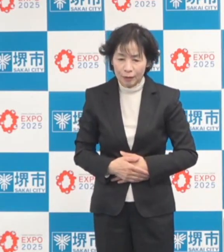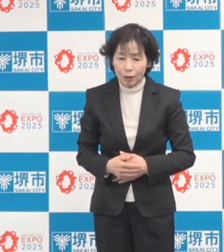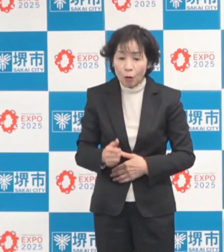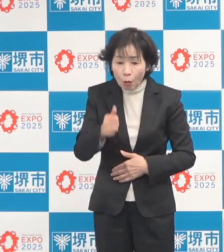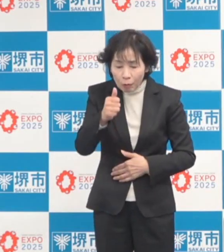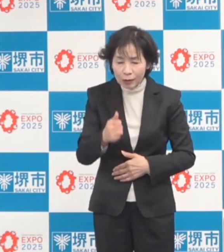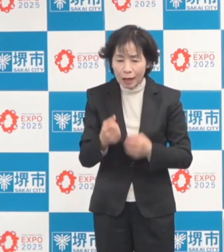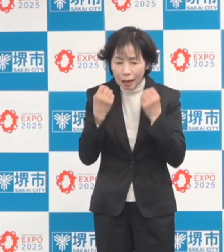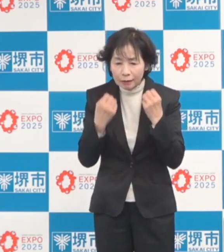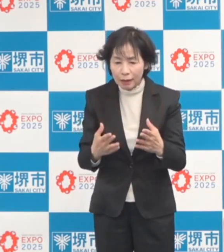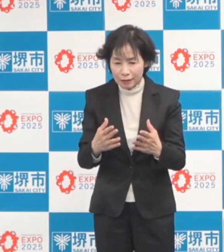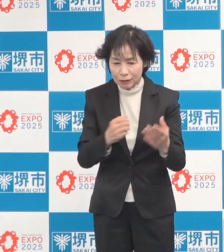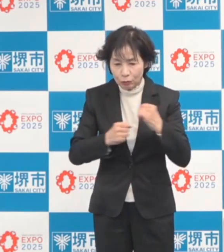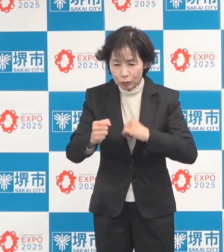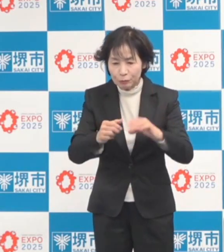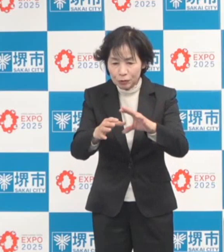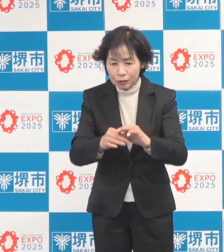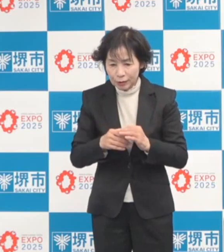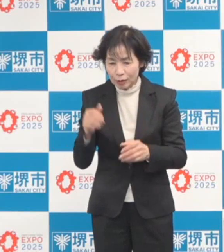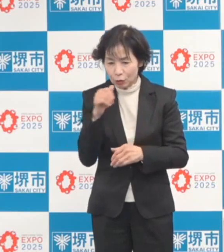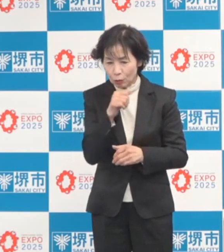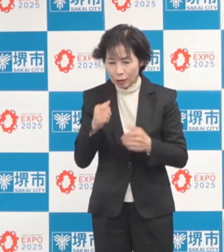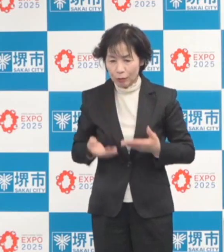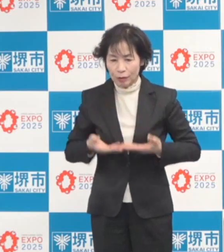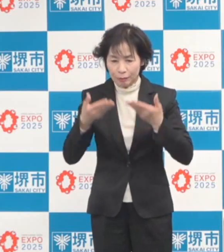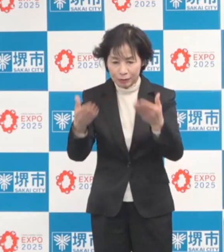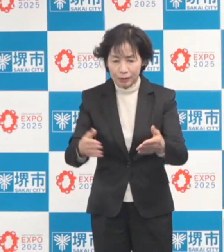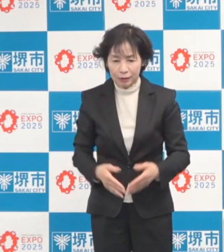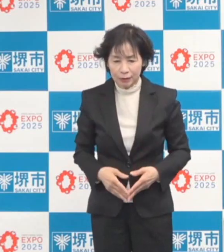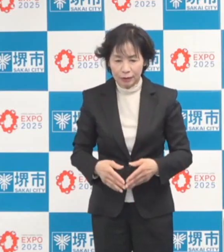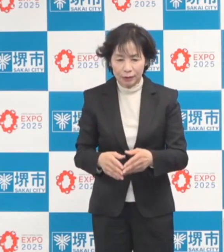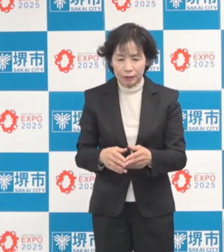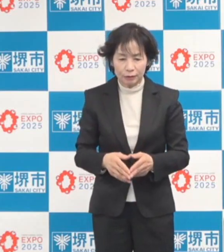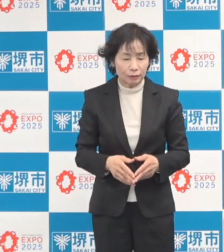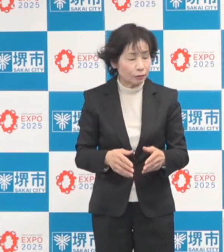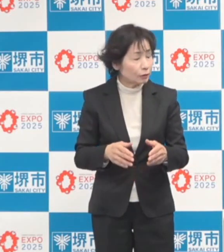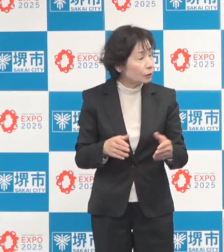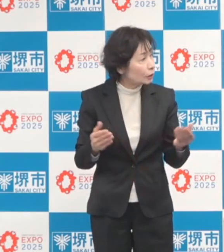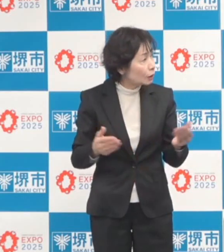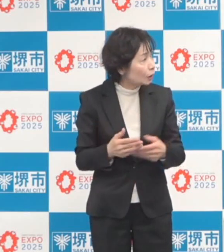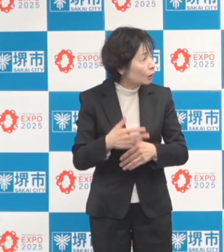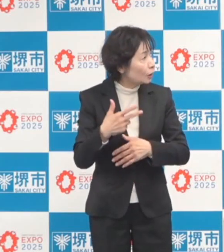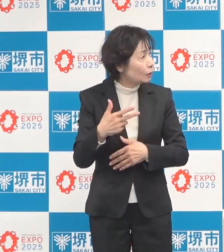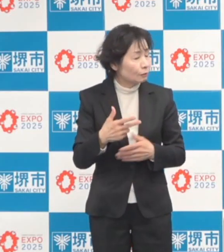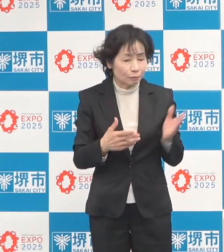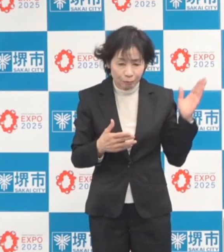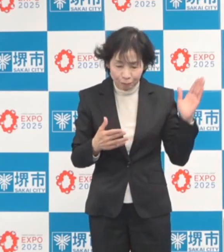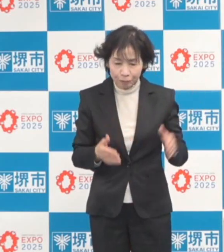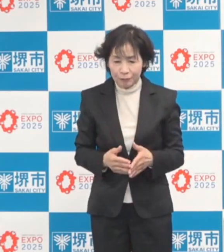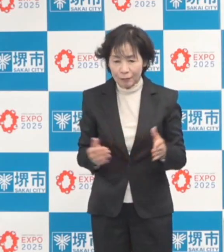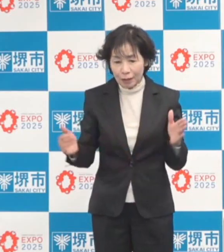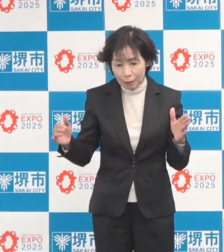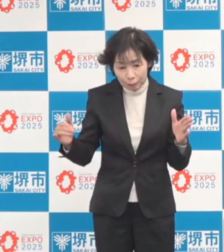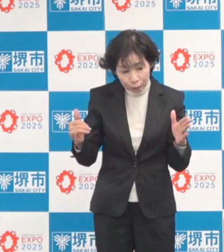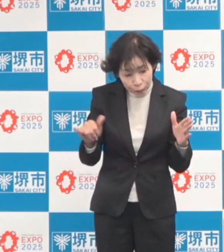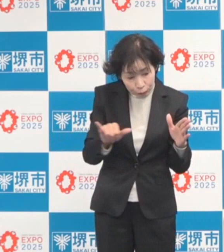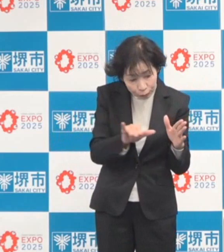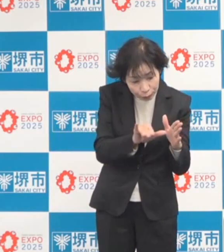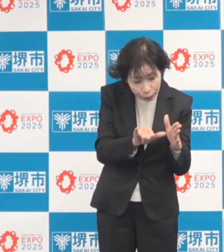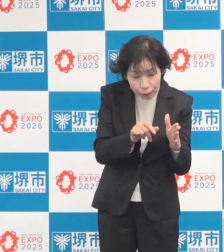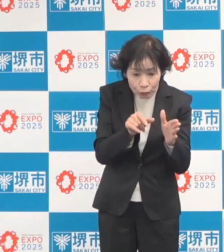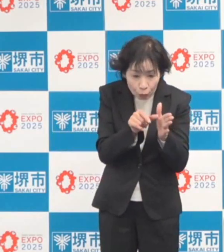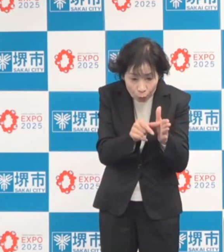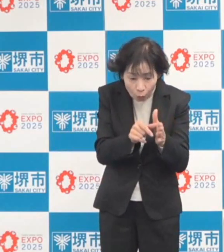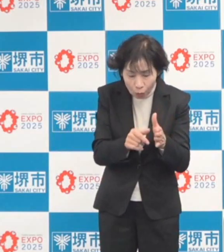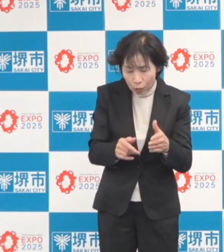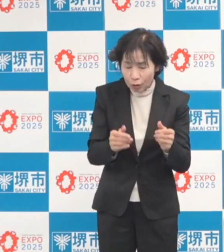取り組みについてご紹介をいたします。就活セミナー、就活相談支援の実施